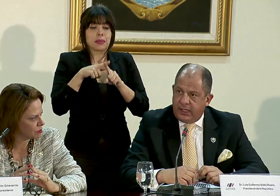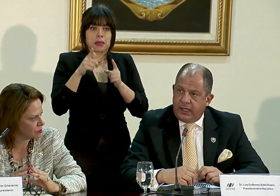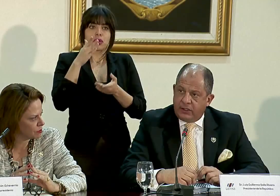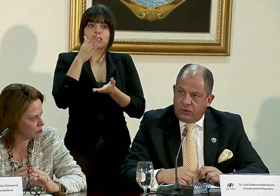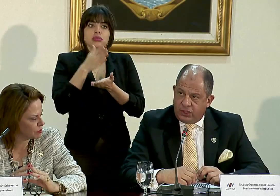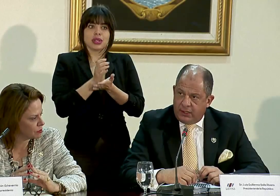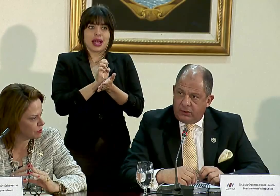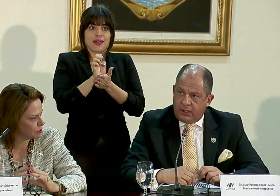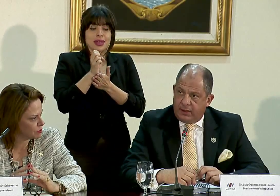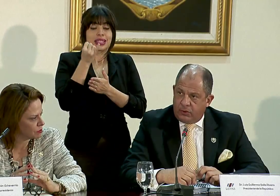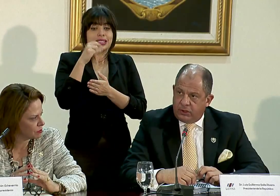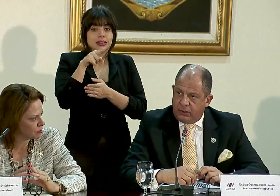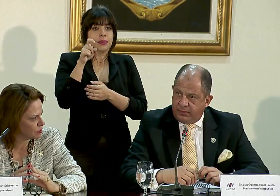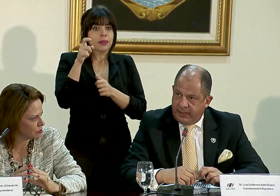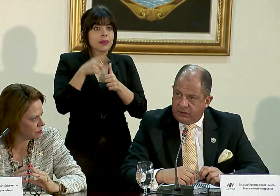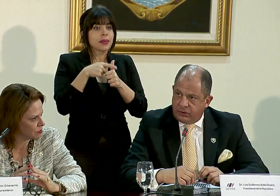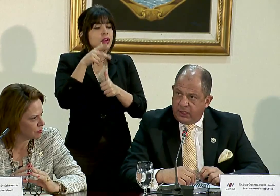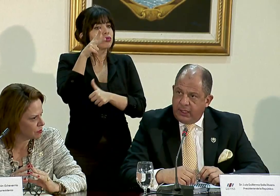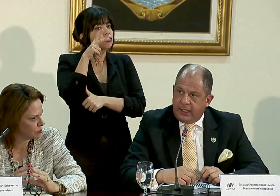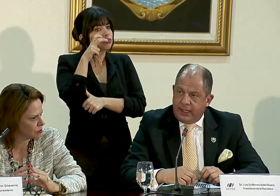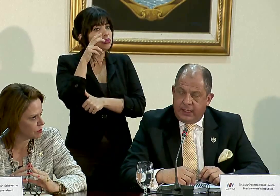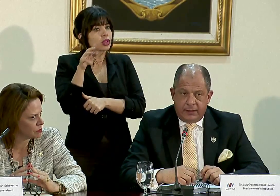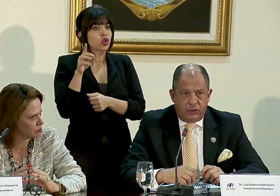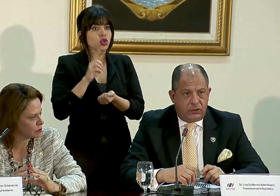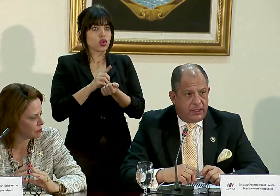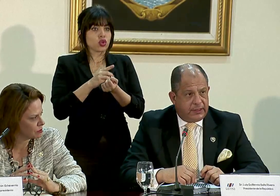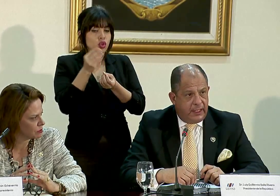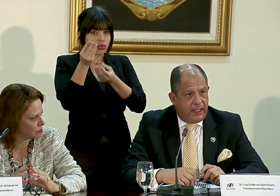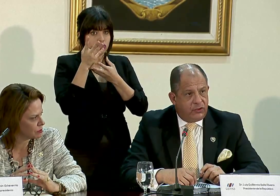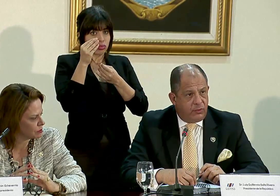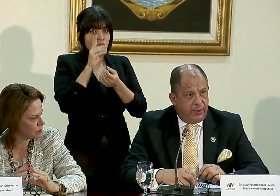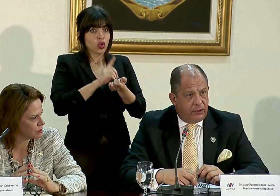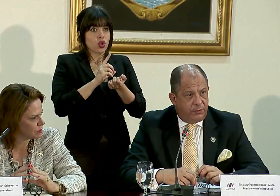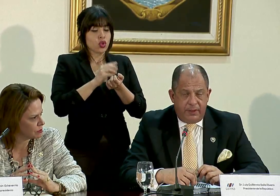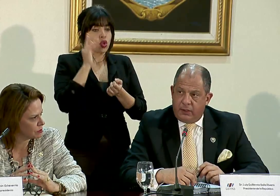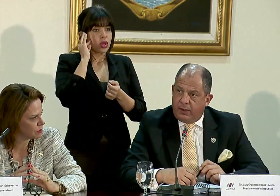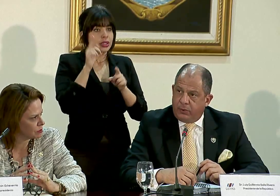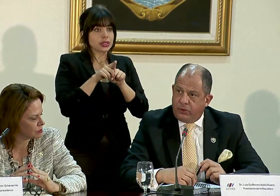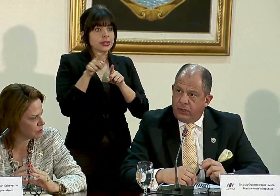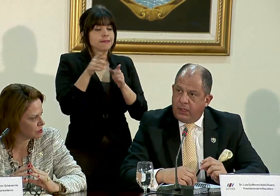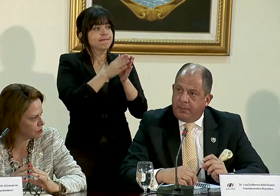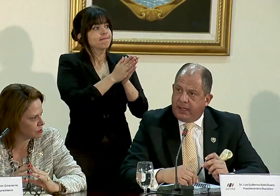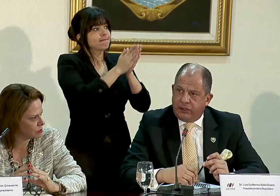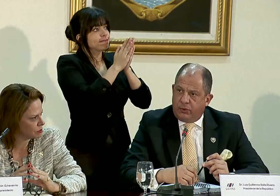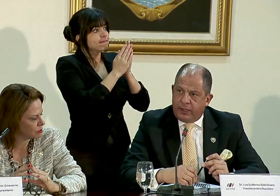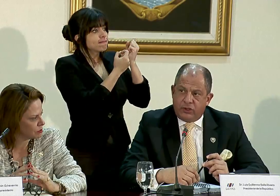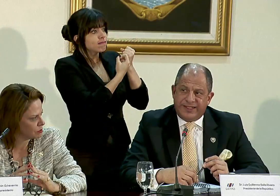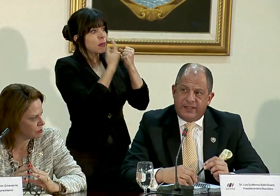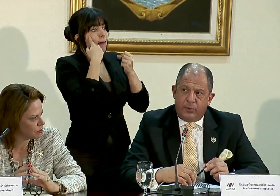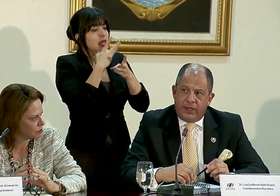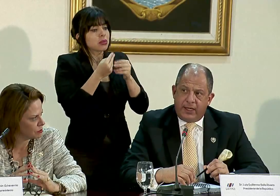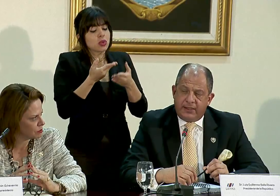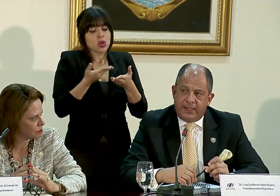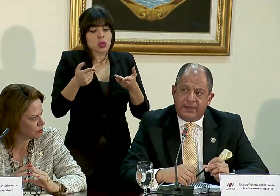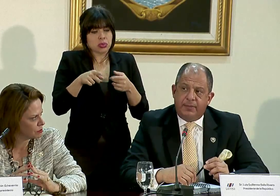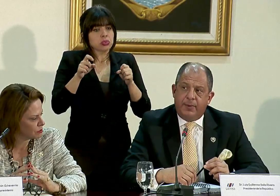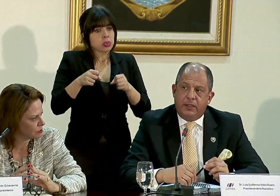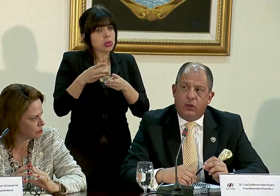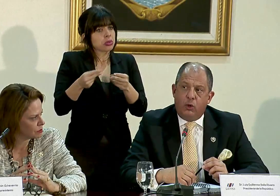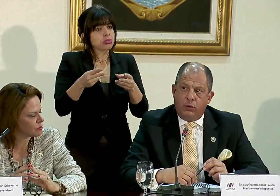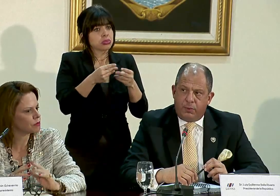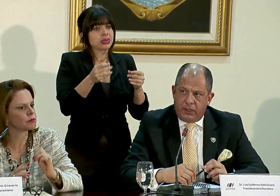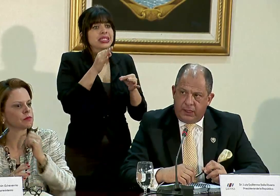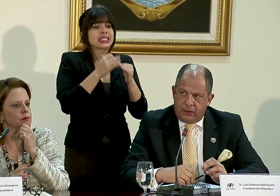si se hubiera escuchado el clamor de los médicos y de las doctoras que en su momento pidieron apoyo para resolver cosas que se podían realizar